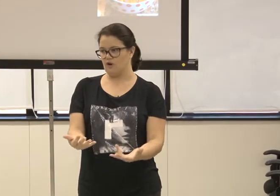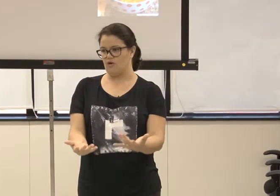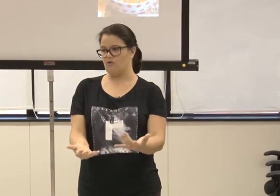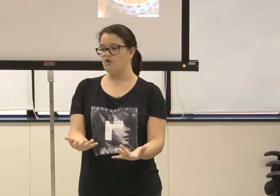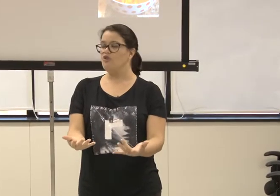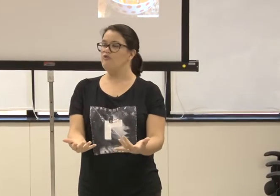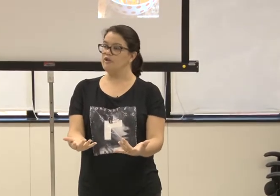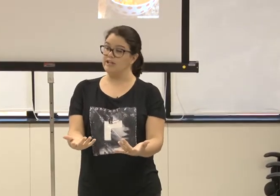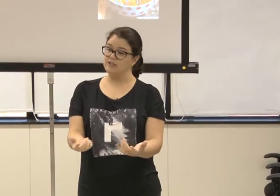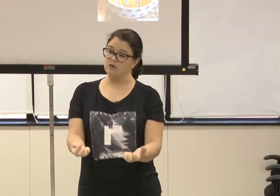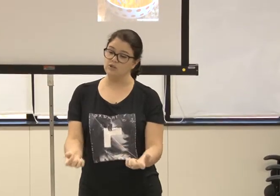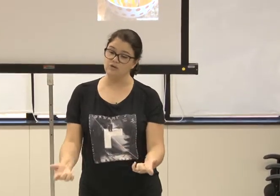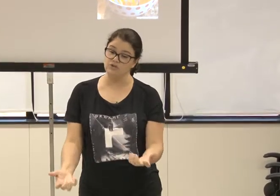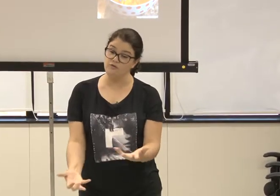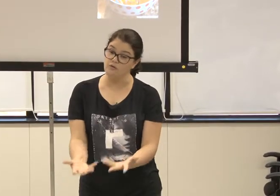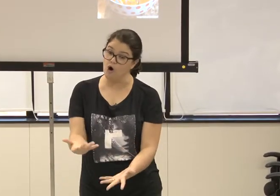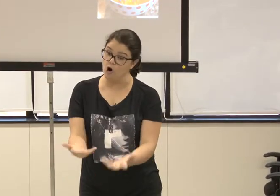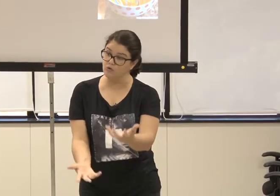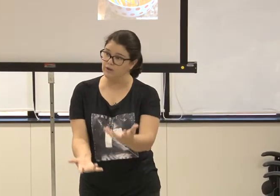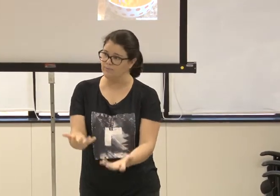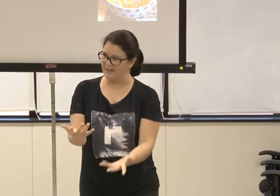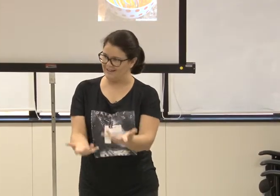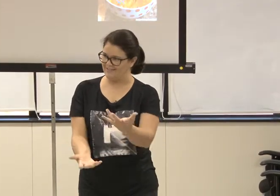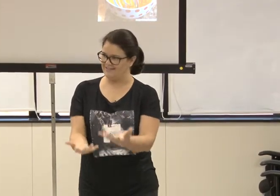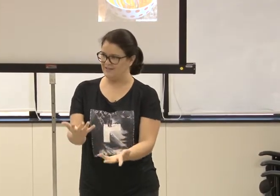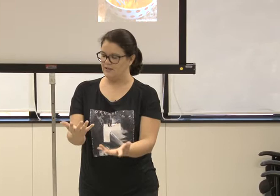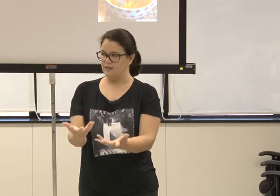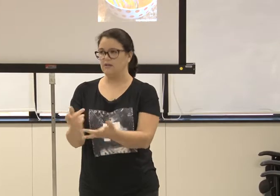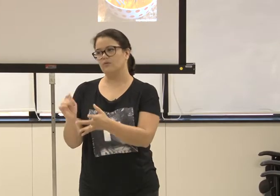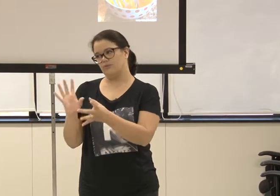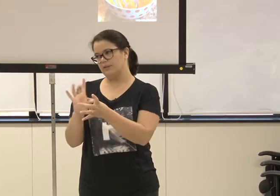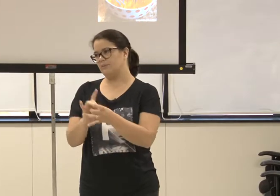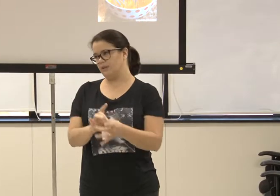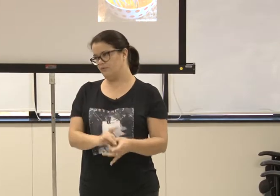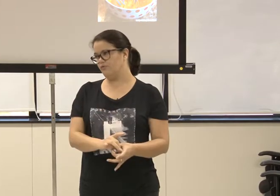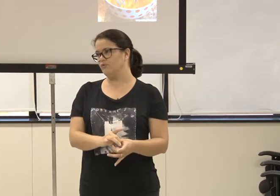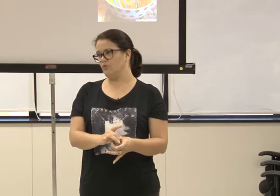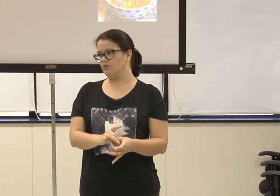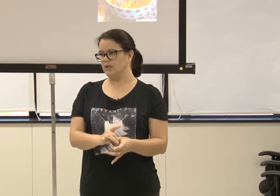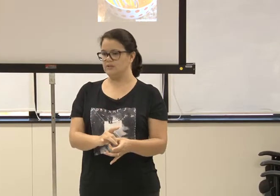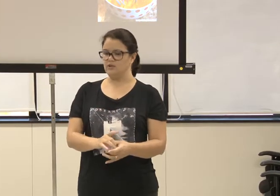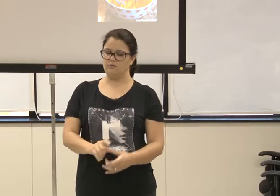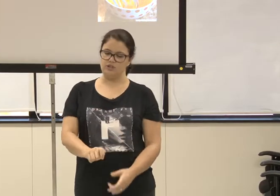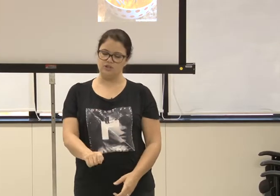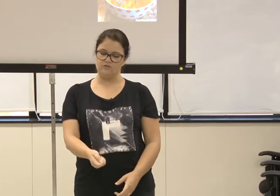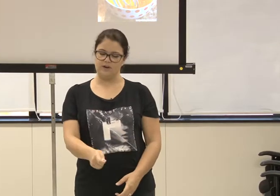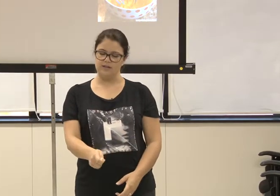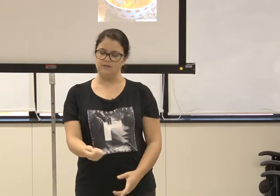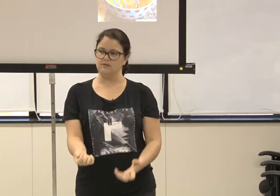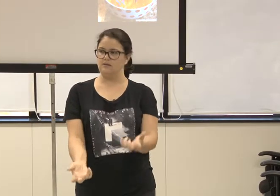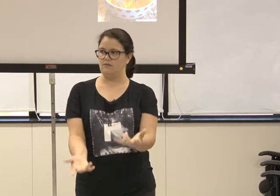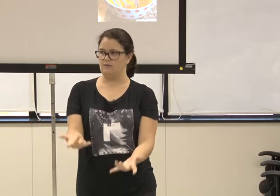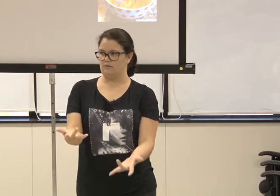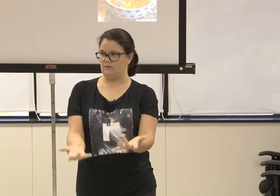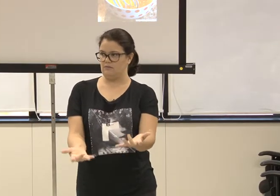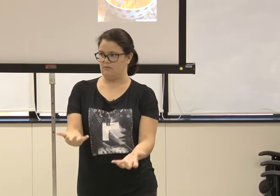Fogão. Isso é o sinal de fogo também. Então, vai depender do contexto. Geralmente a gente faz